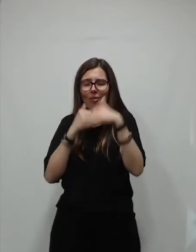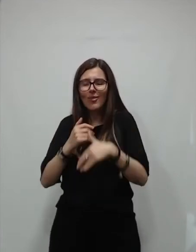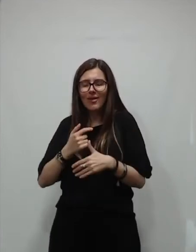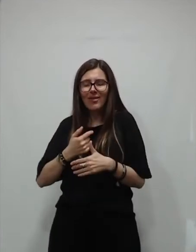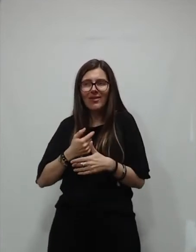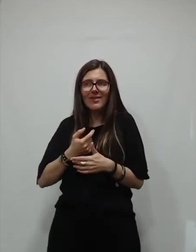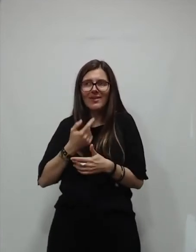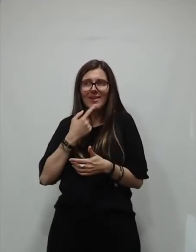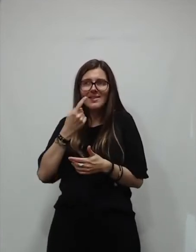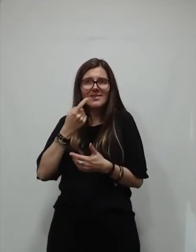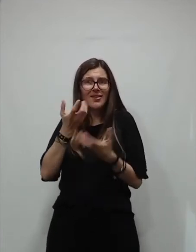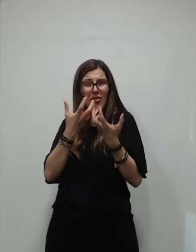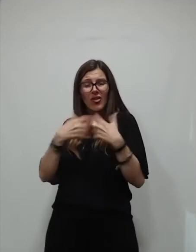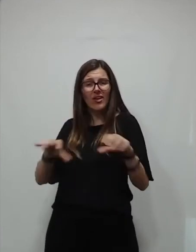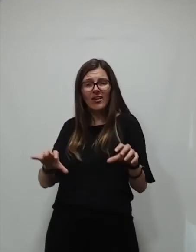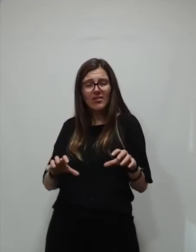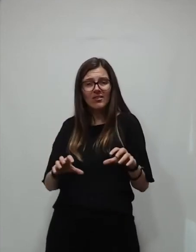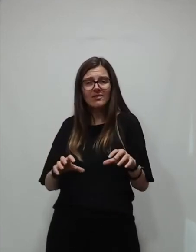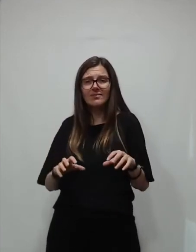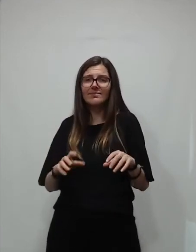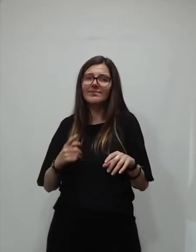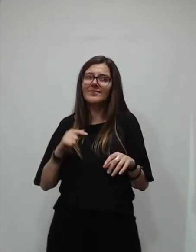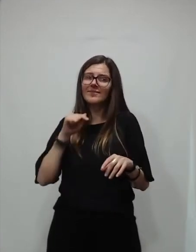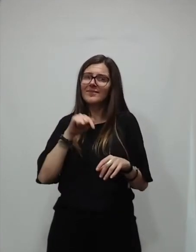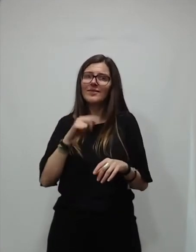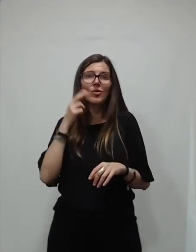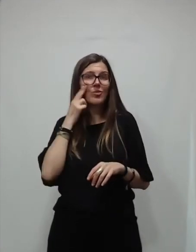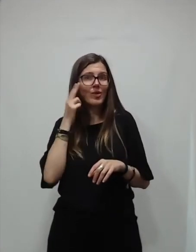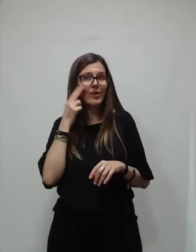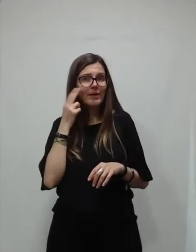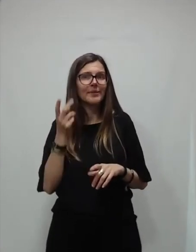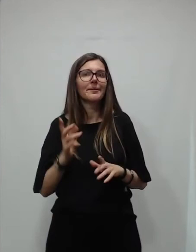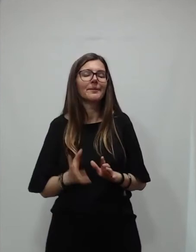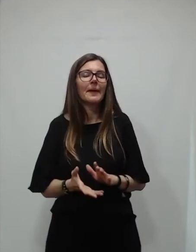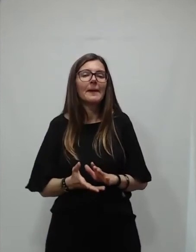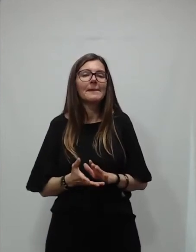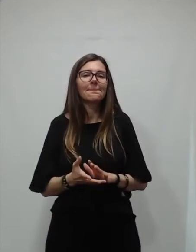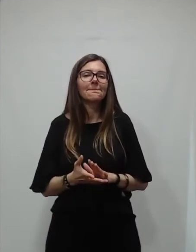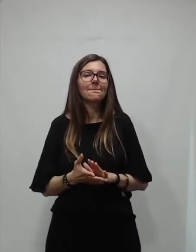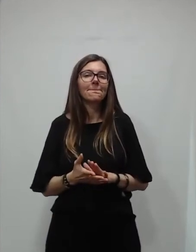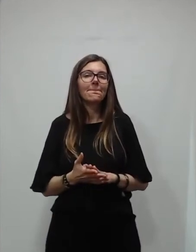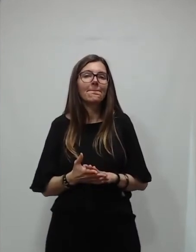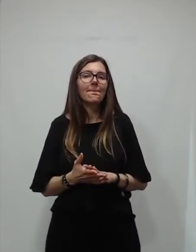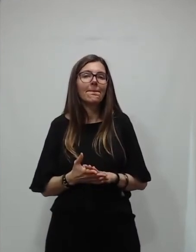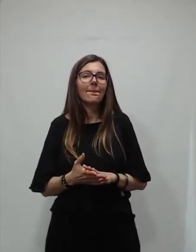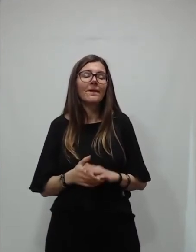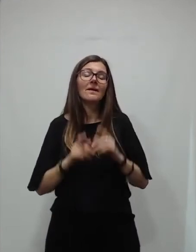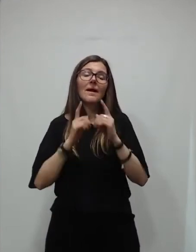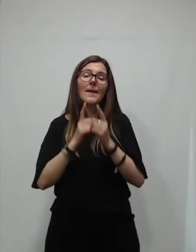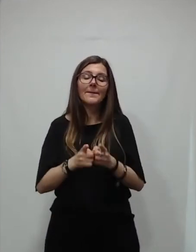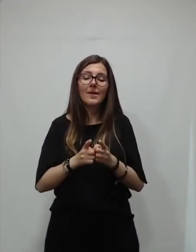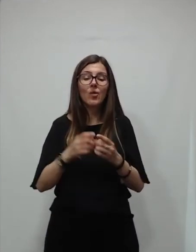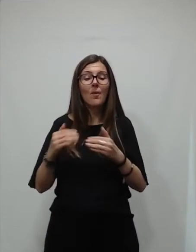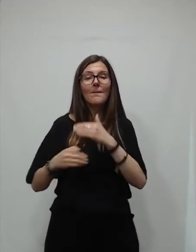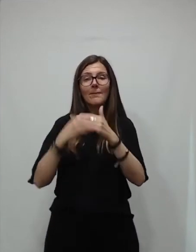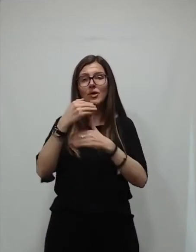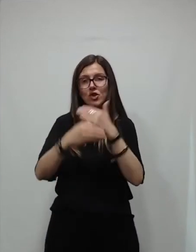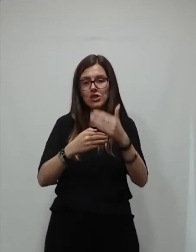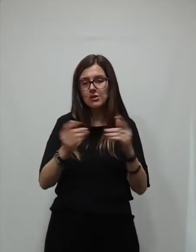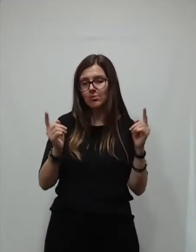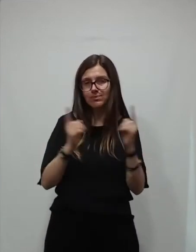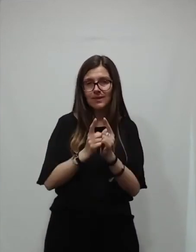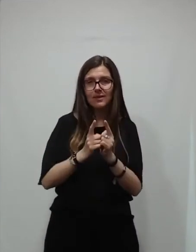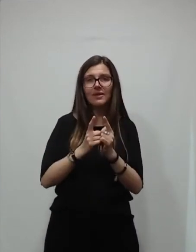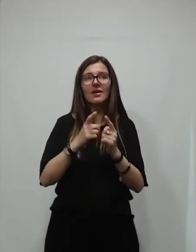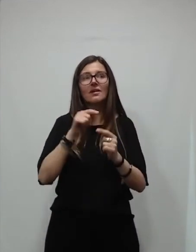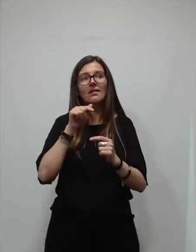a todo esto se suma la gran herramienta, lo digo un poco irónicamente, del proceso abreviado, que es un